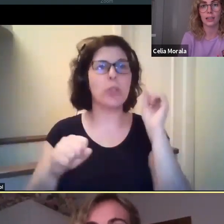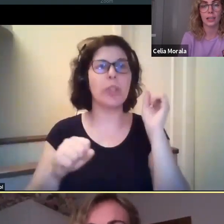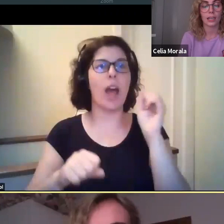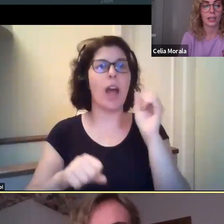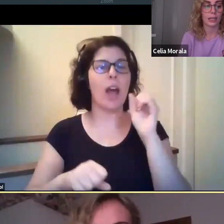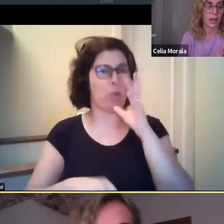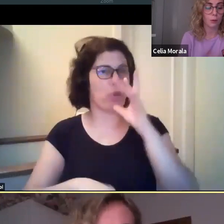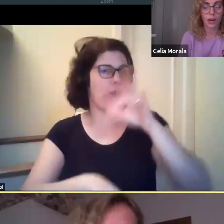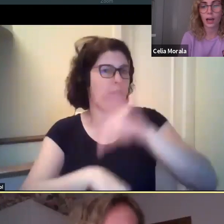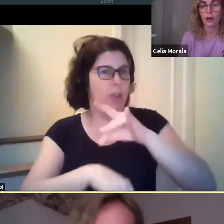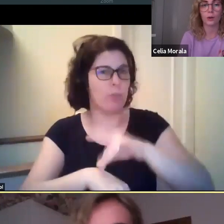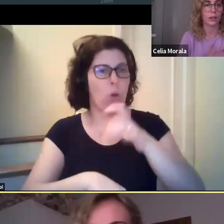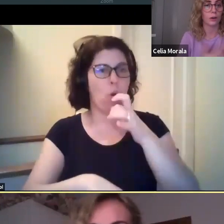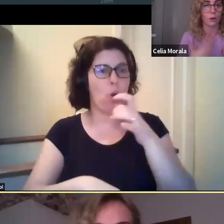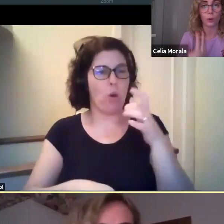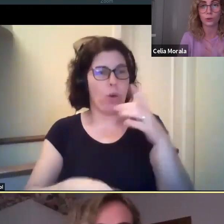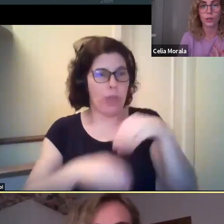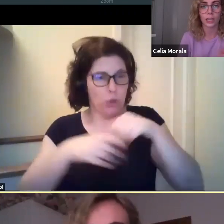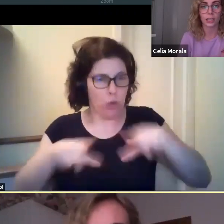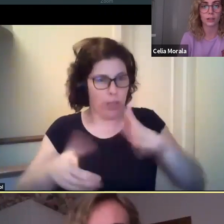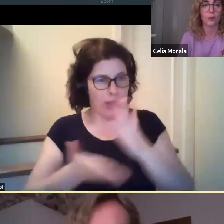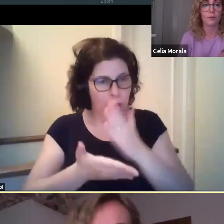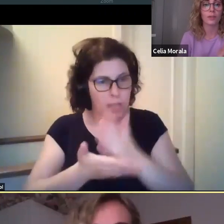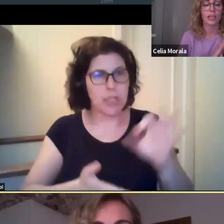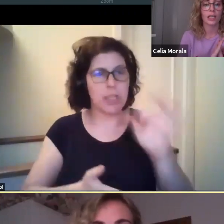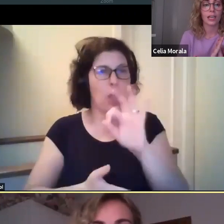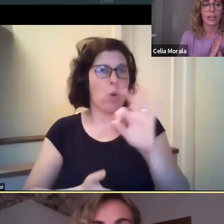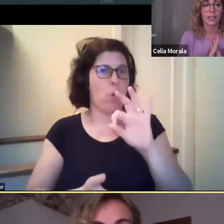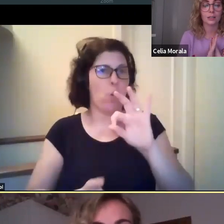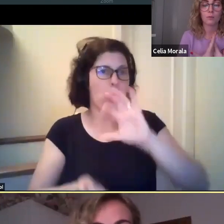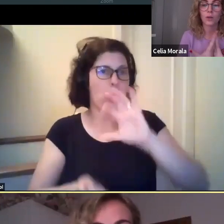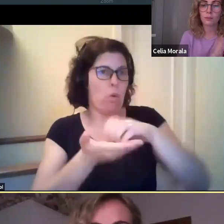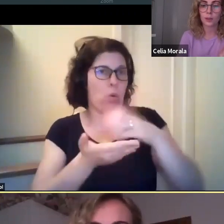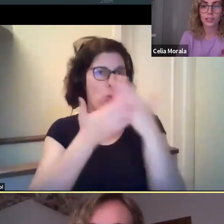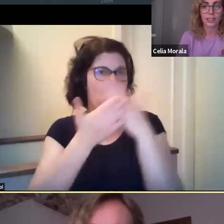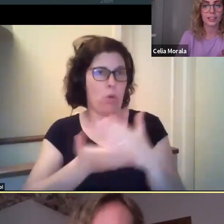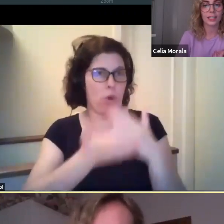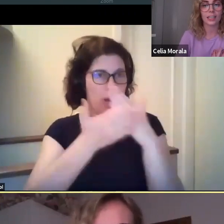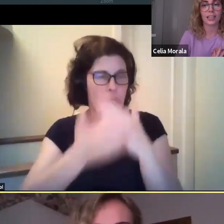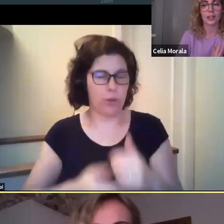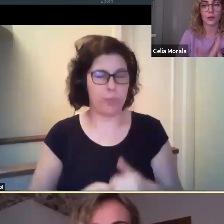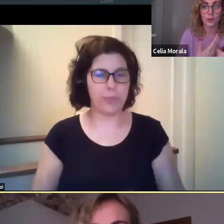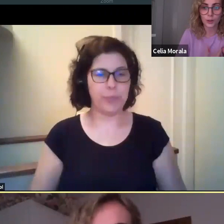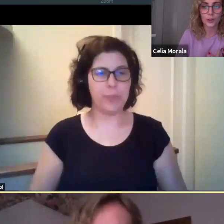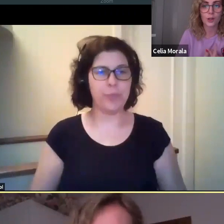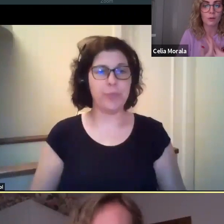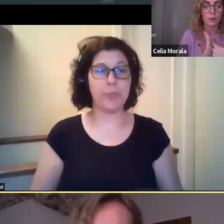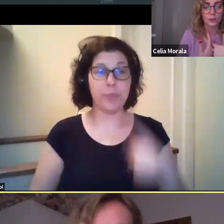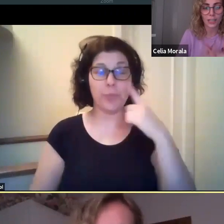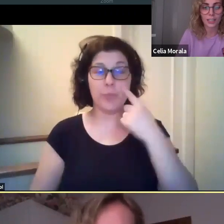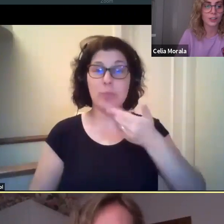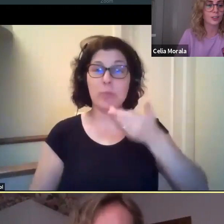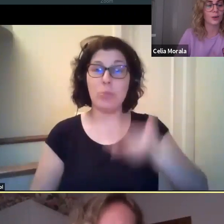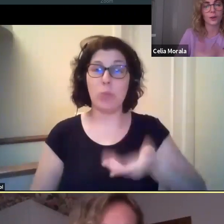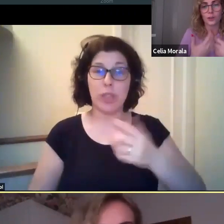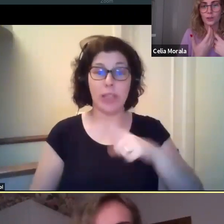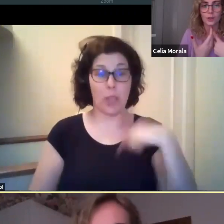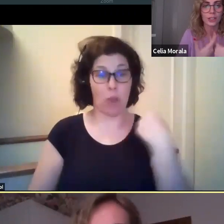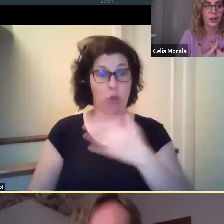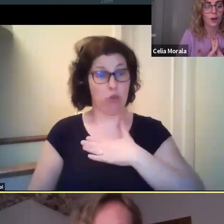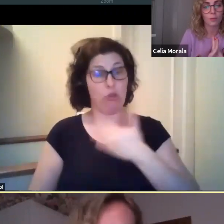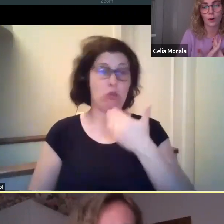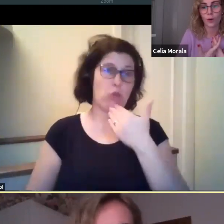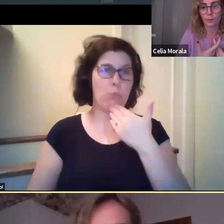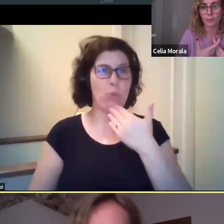tienen en el aula o en el conjunto del centro. Es muy importante que nosotros como voluntarios o